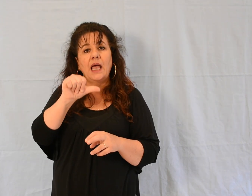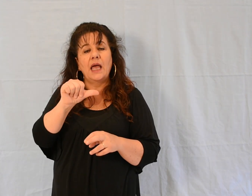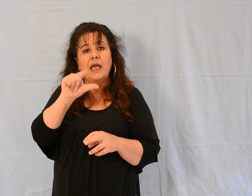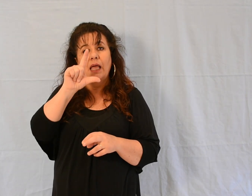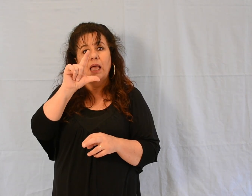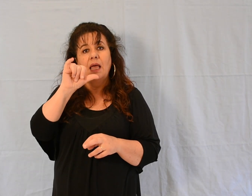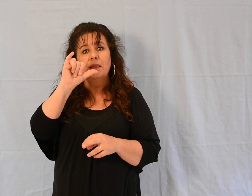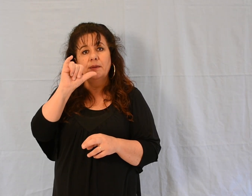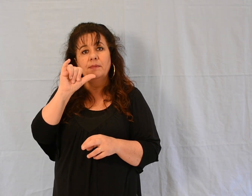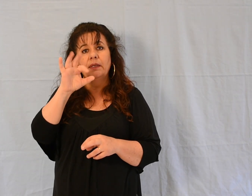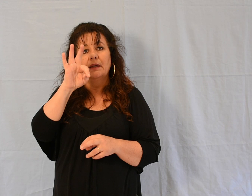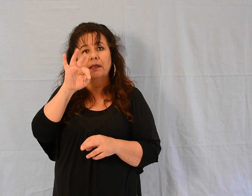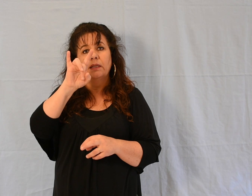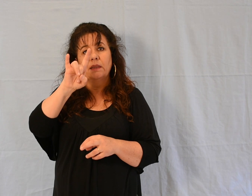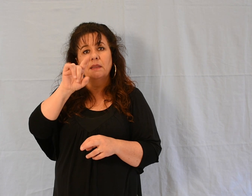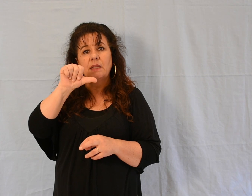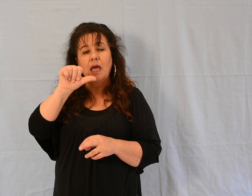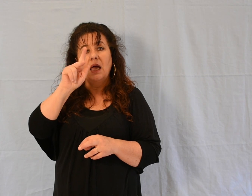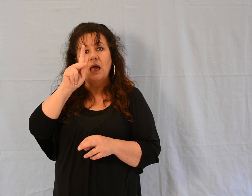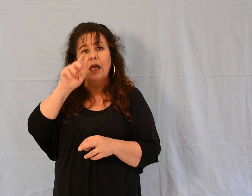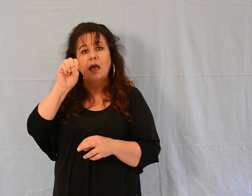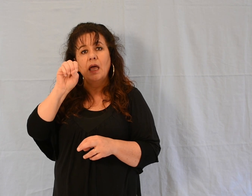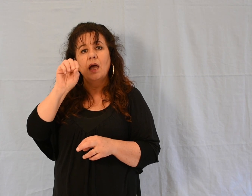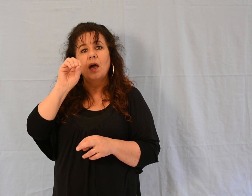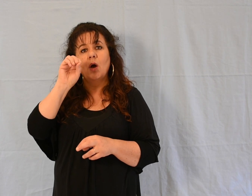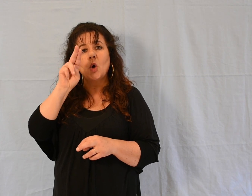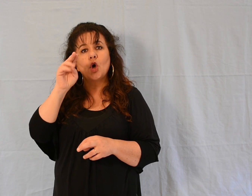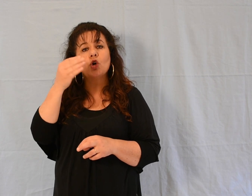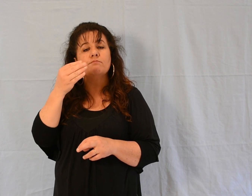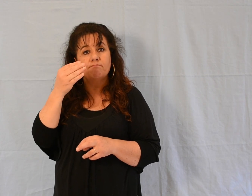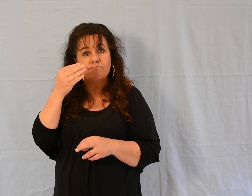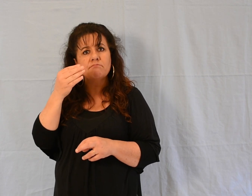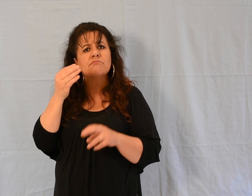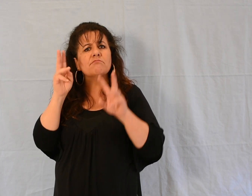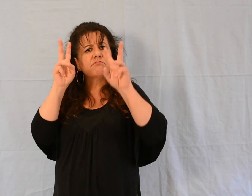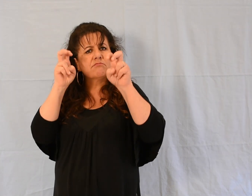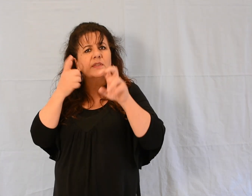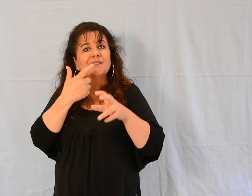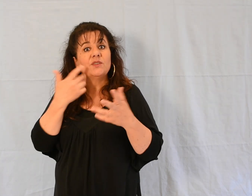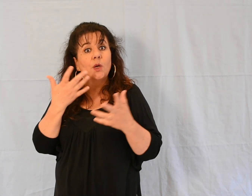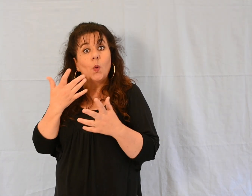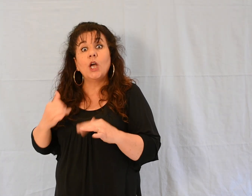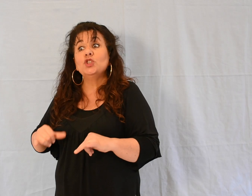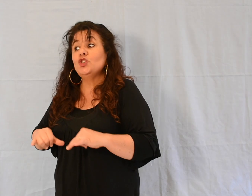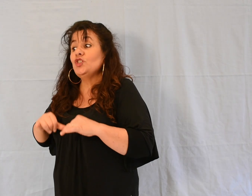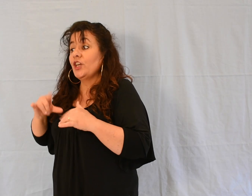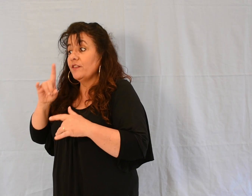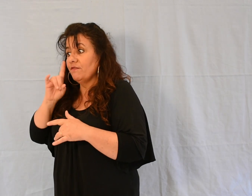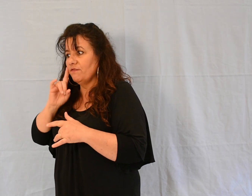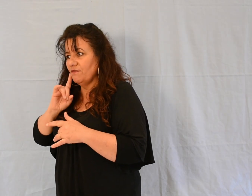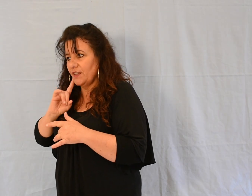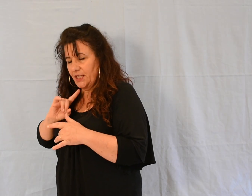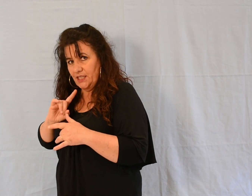Je